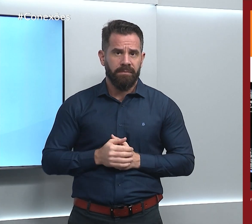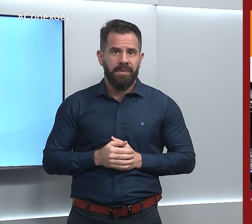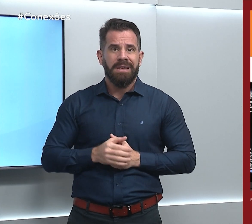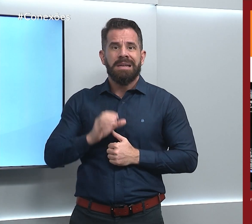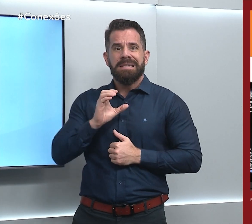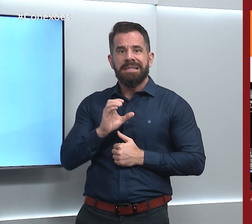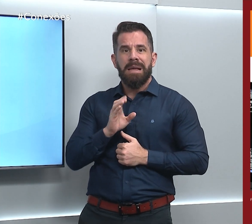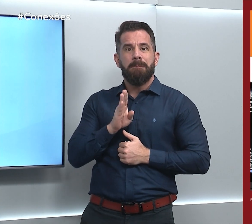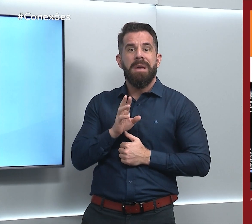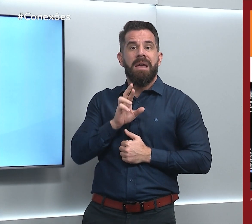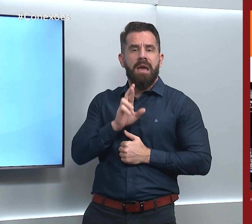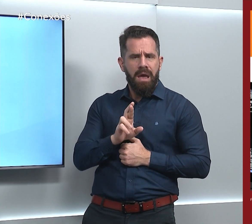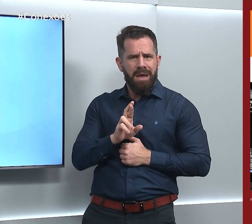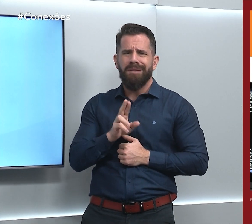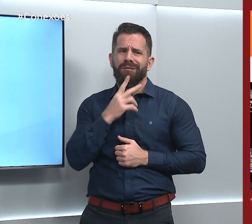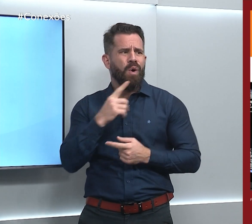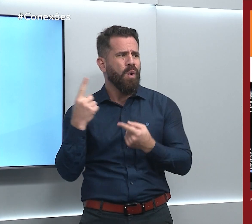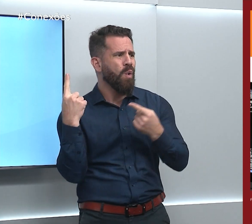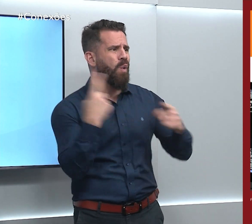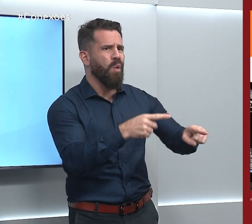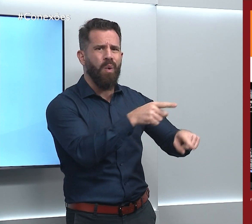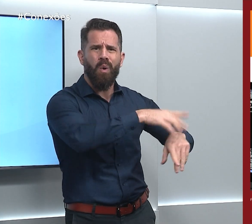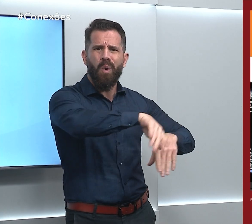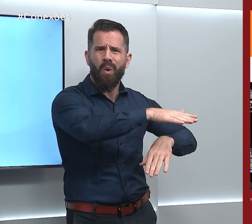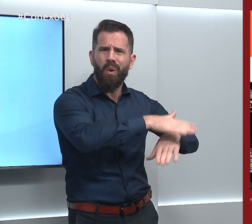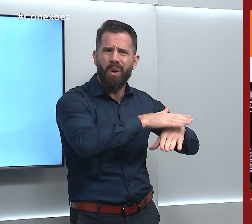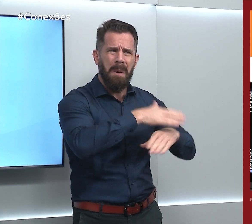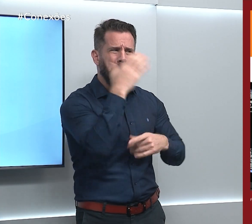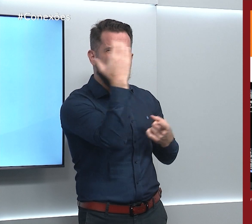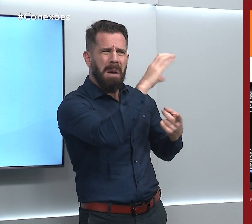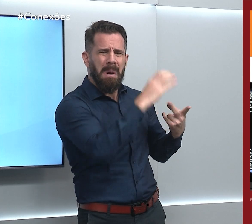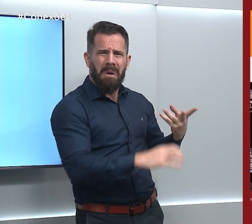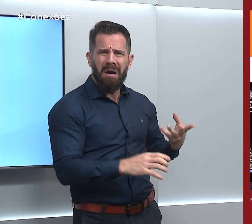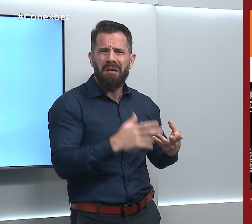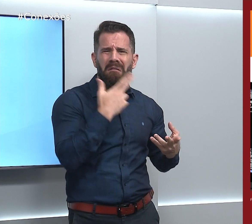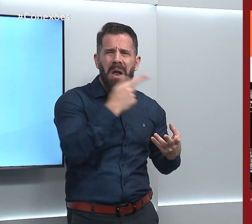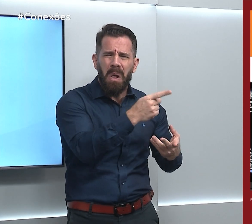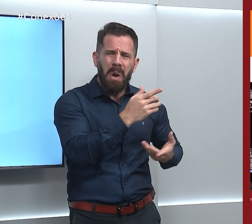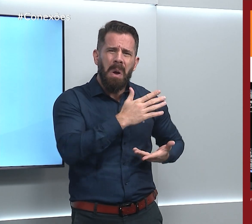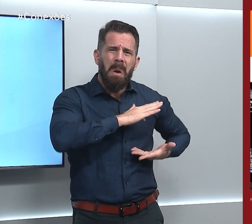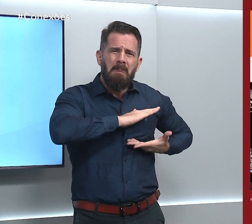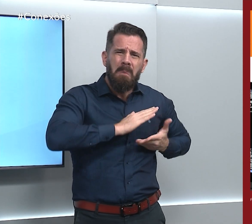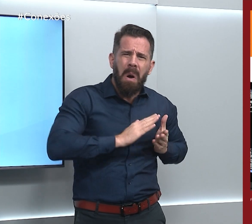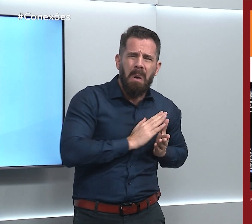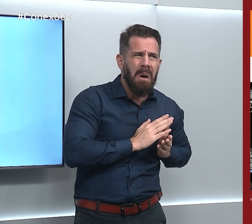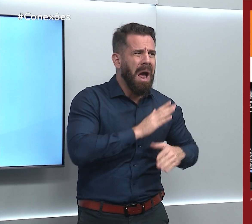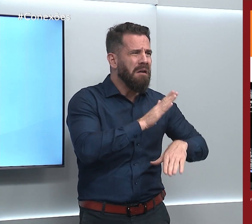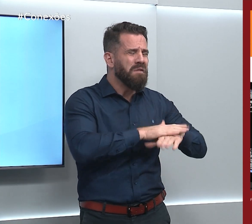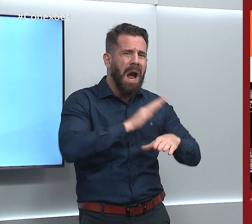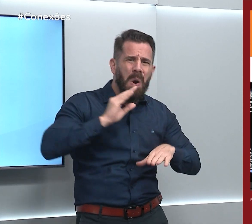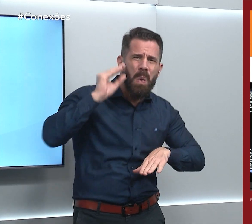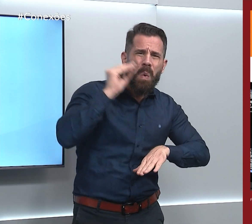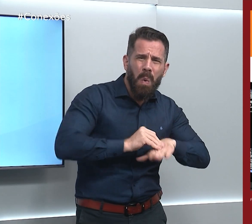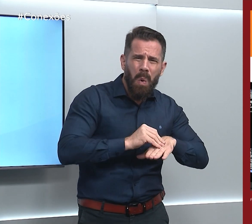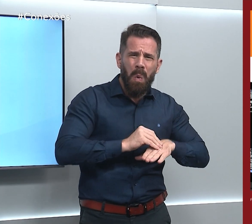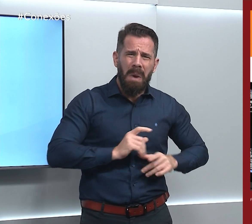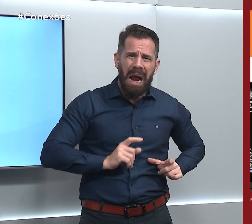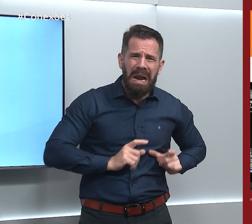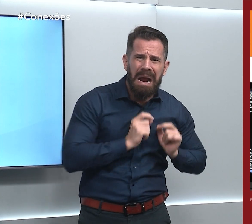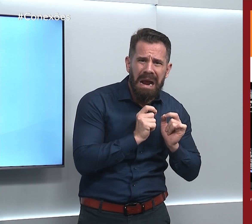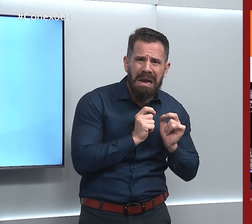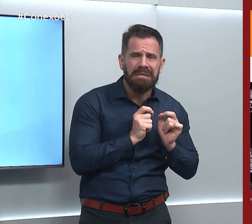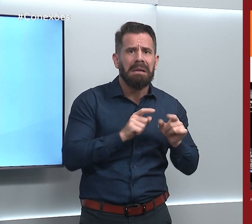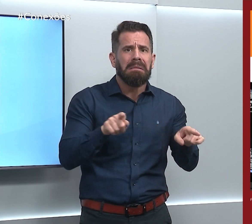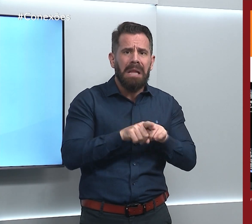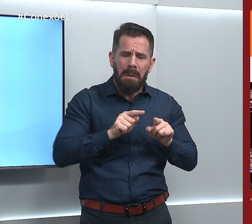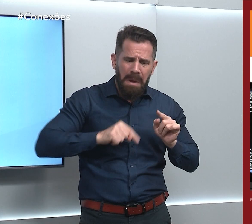foram dadas nesses vídeos, que chegaram a associar a mamografia ao surgimento do câncer, não apenas de mama,